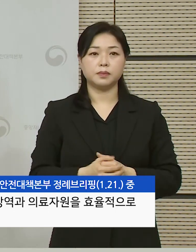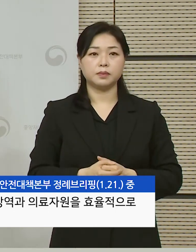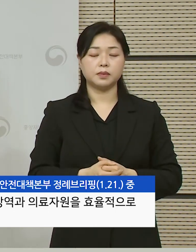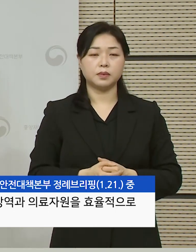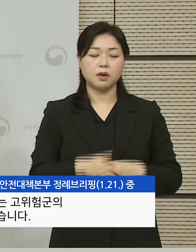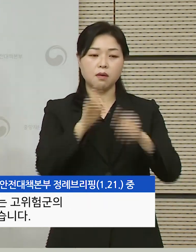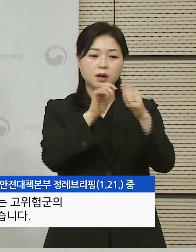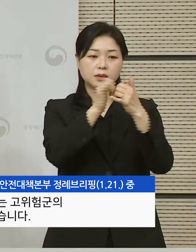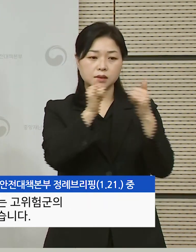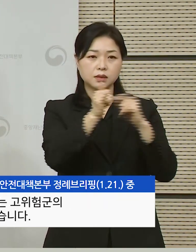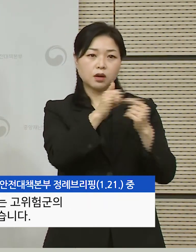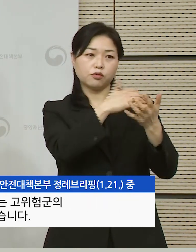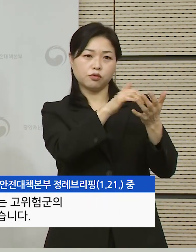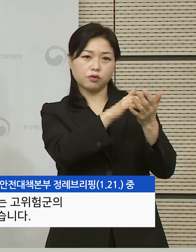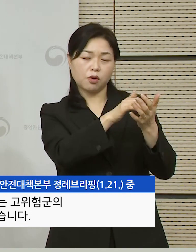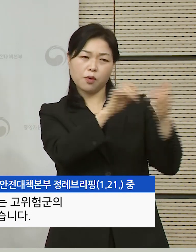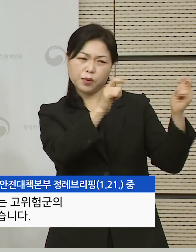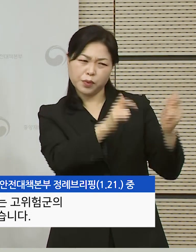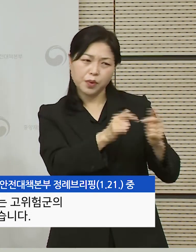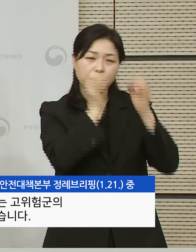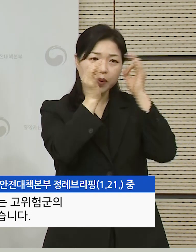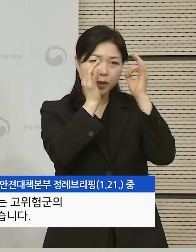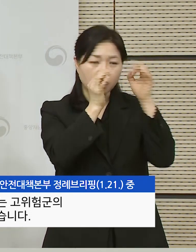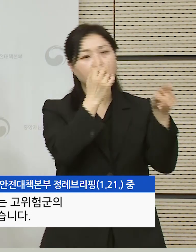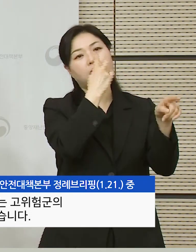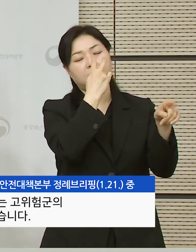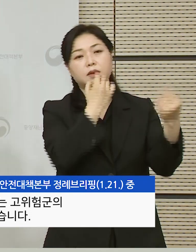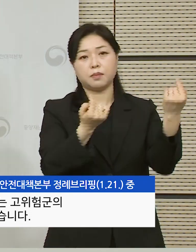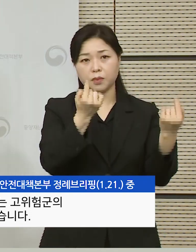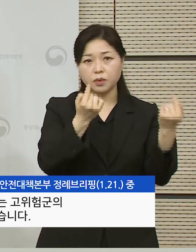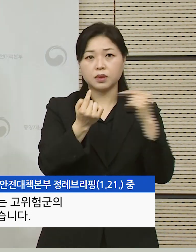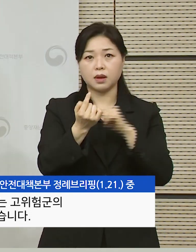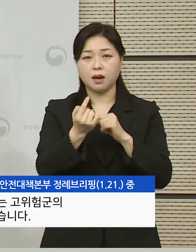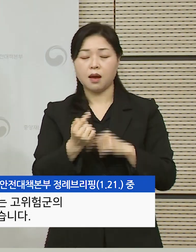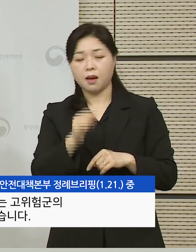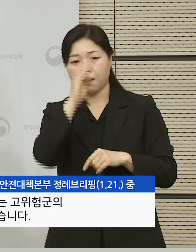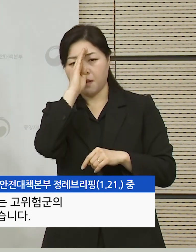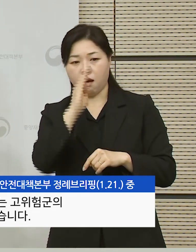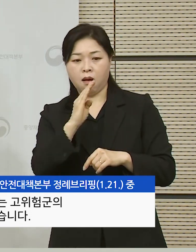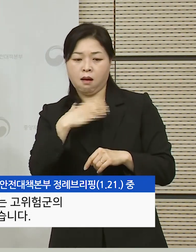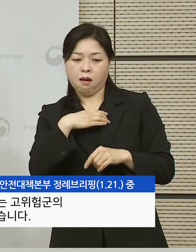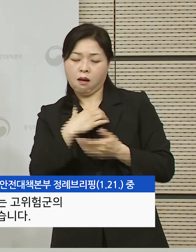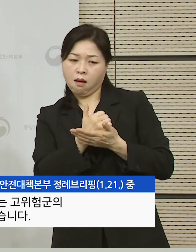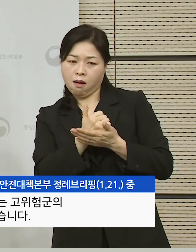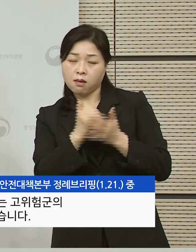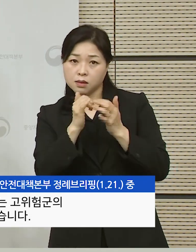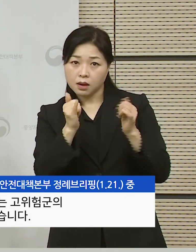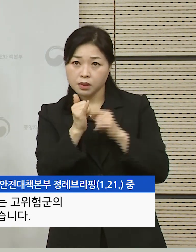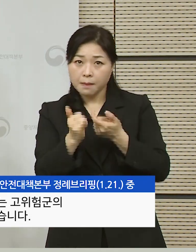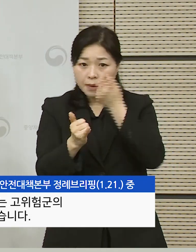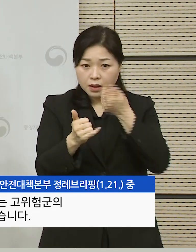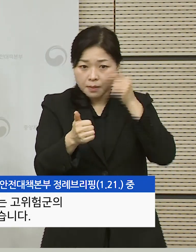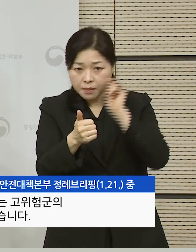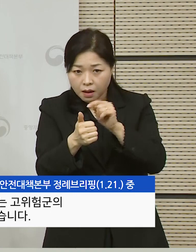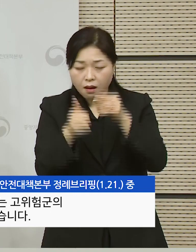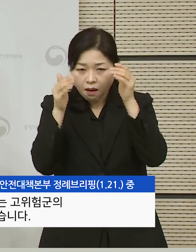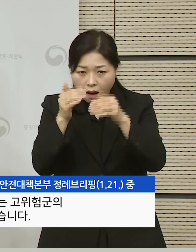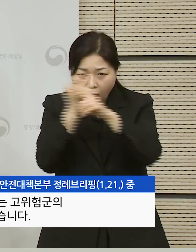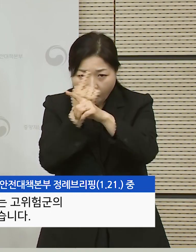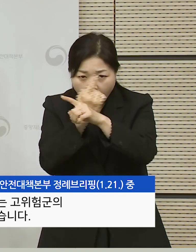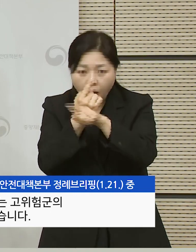해야 됩니다. 전체 확진자 규모를 통제하기보다 한편 통제와 관리보다는 고위험군의 신속한